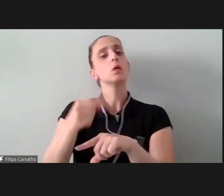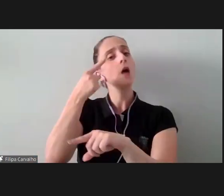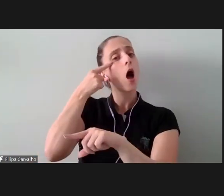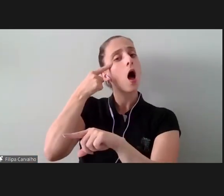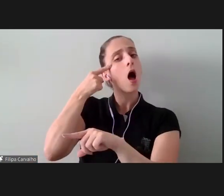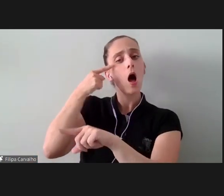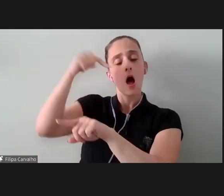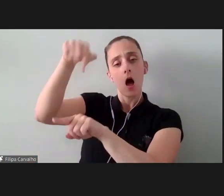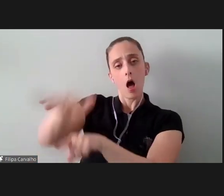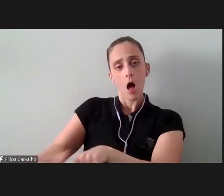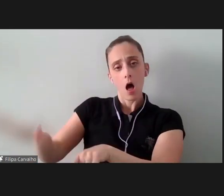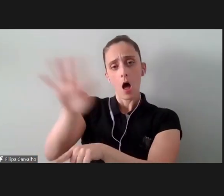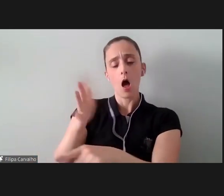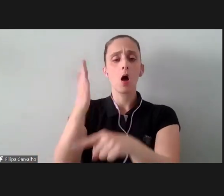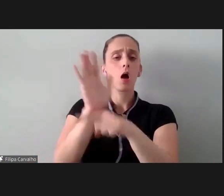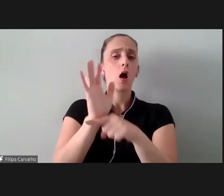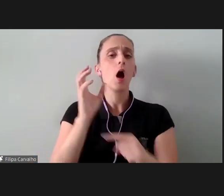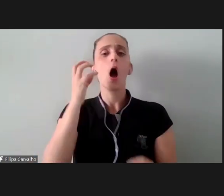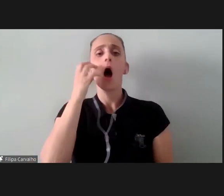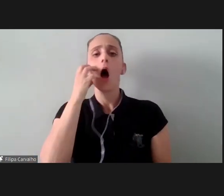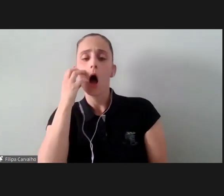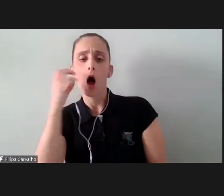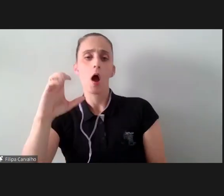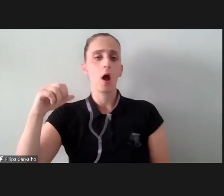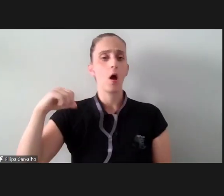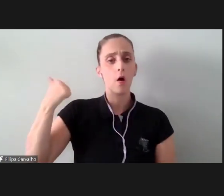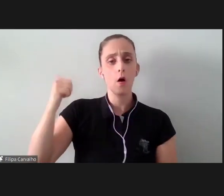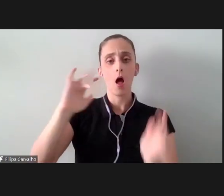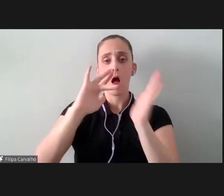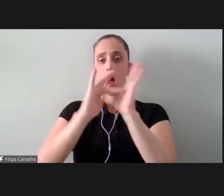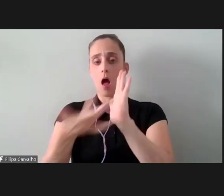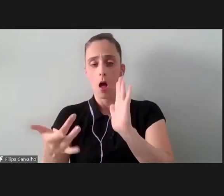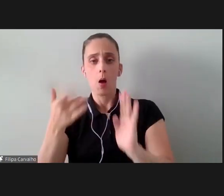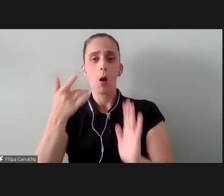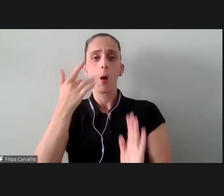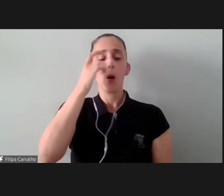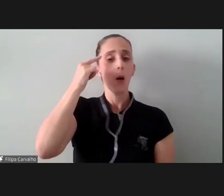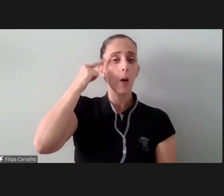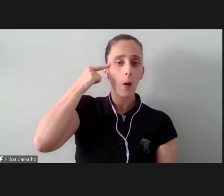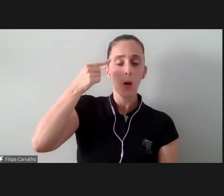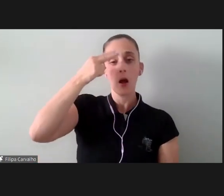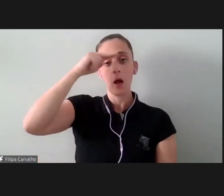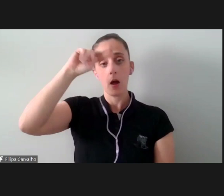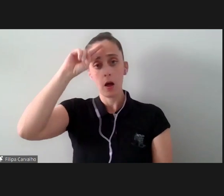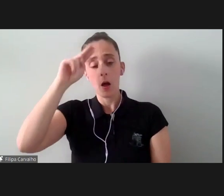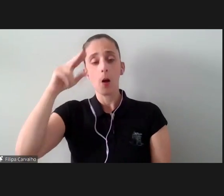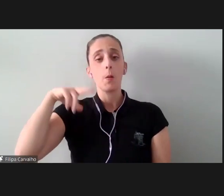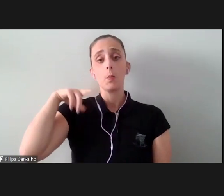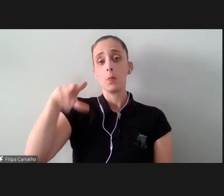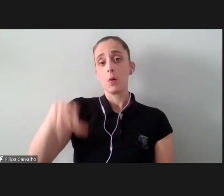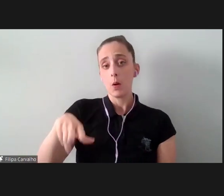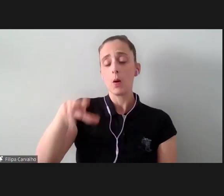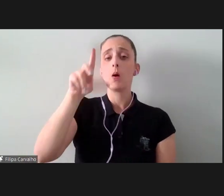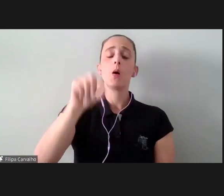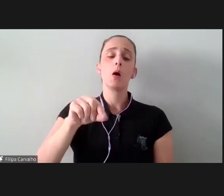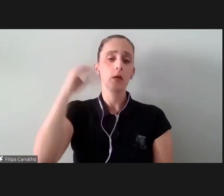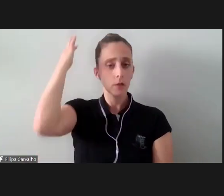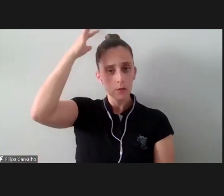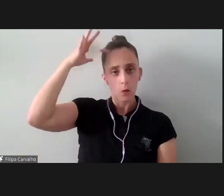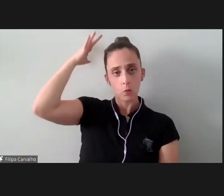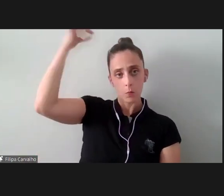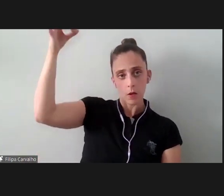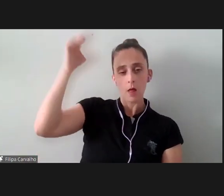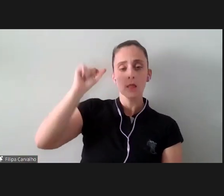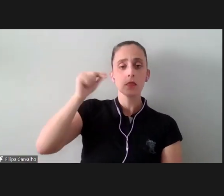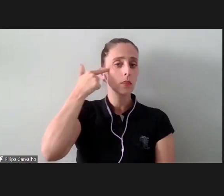como, por exemplo, Angola, Brasil, Cabo Verde, Guiné-Bissau, Moçambique, Portugal e São Tomé e Príncipe, para além de